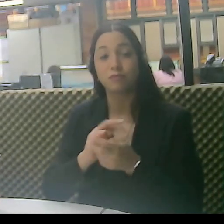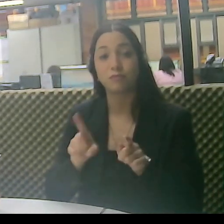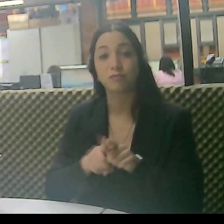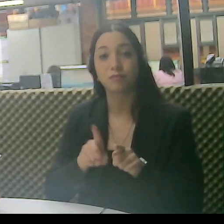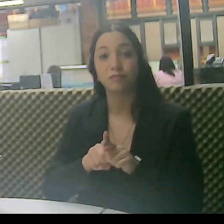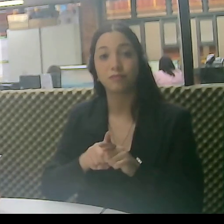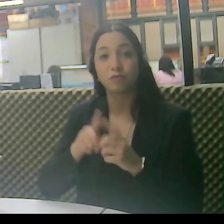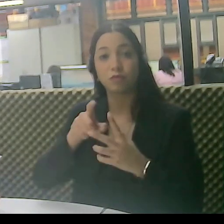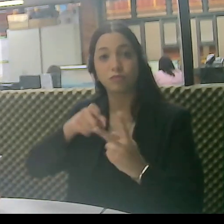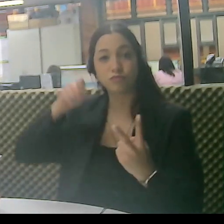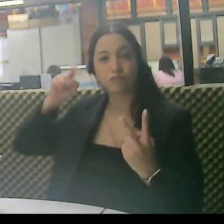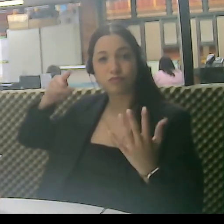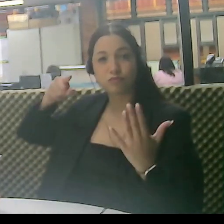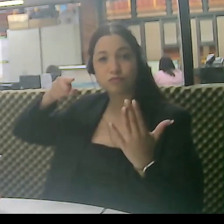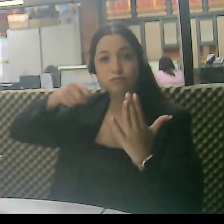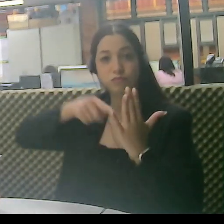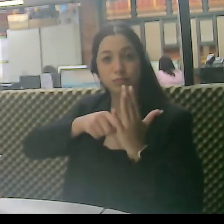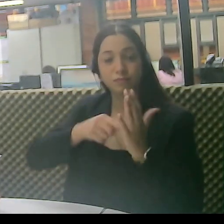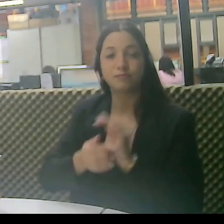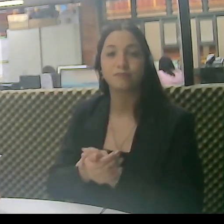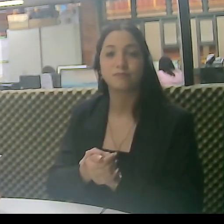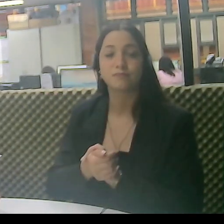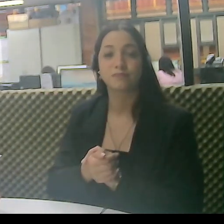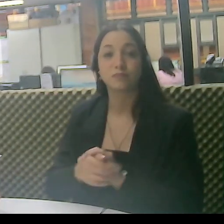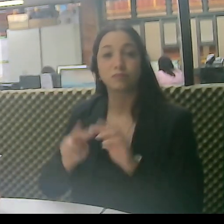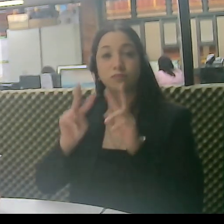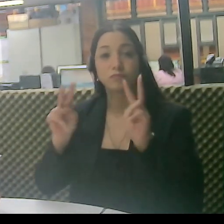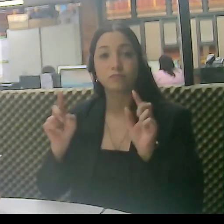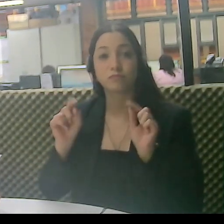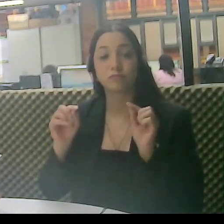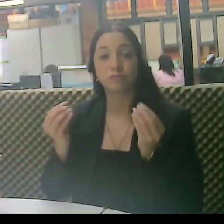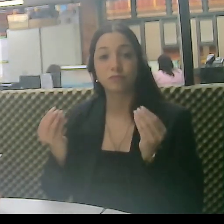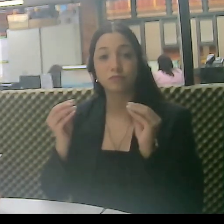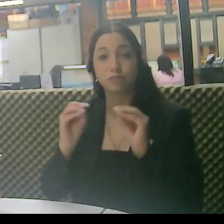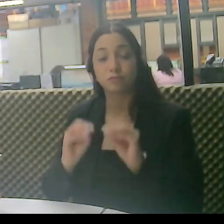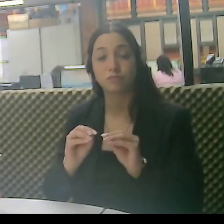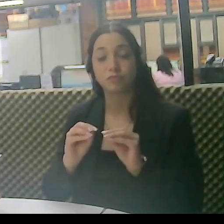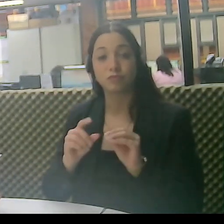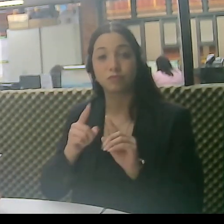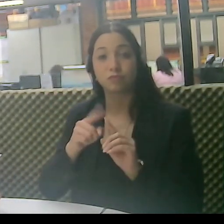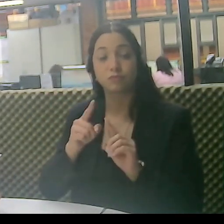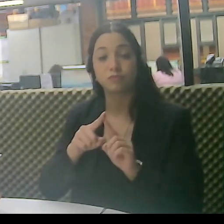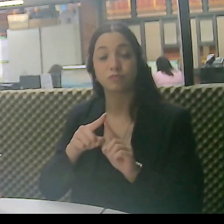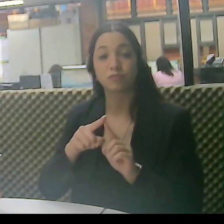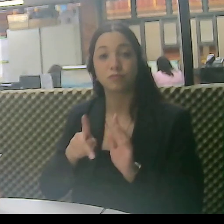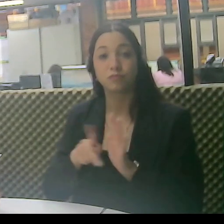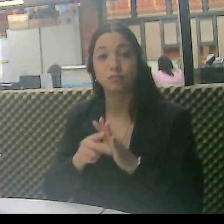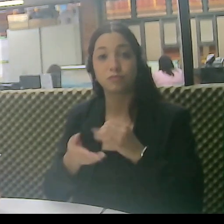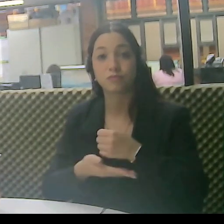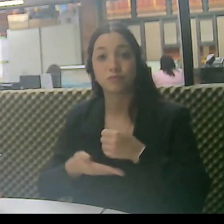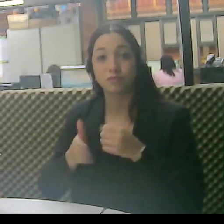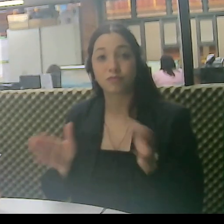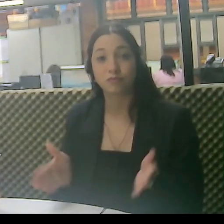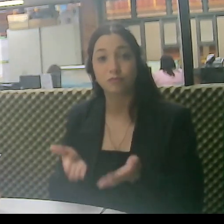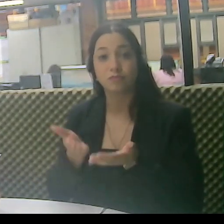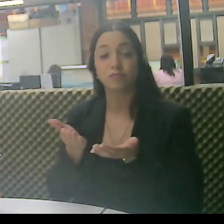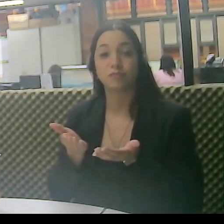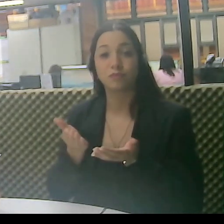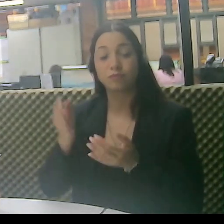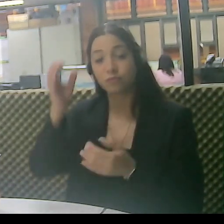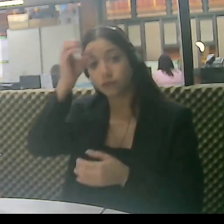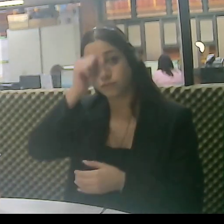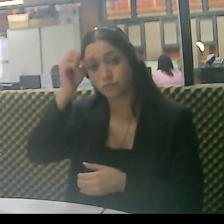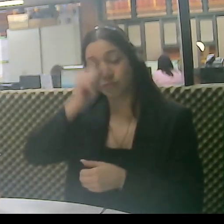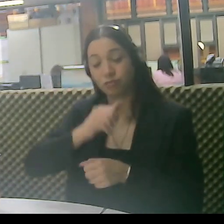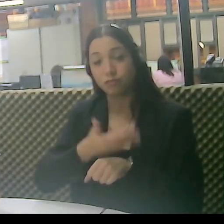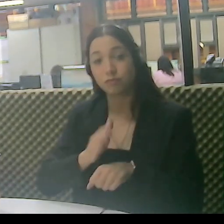Arco. A reunião teve como pauta a inserção das modalidades em escolinhas de base no incentivo à formação de